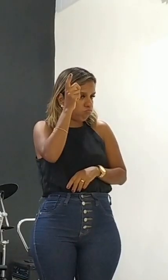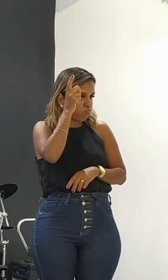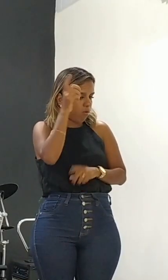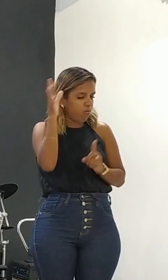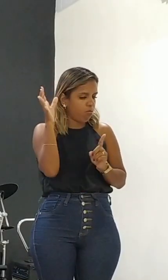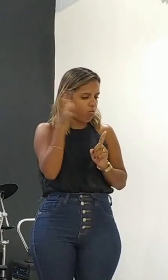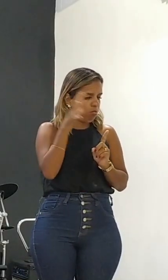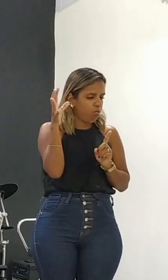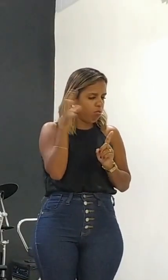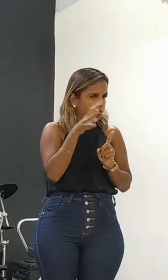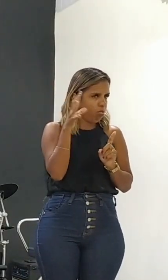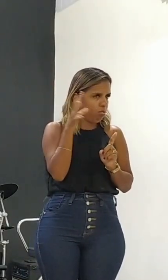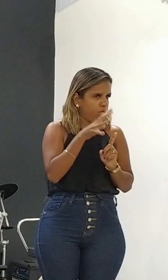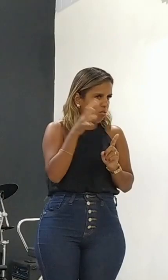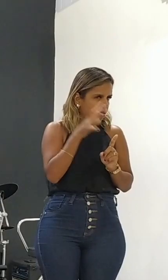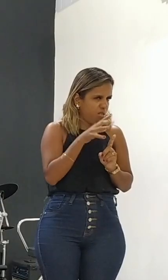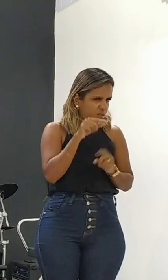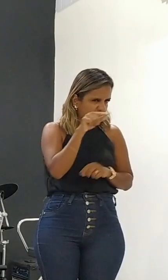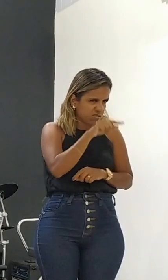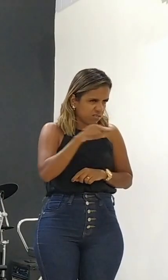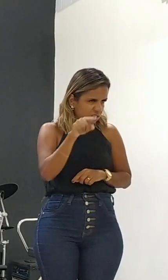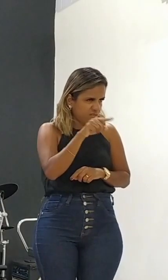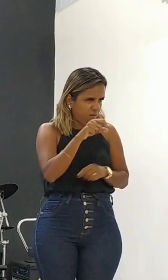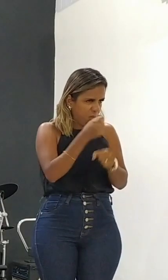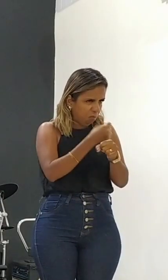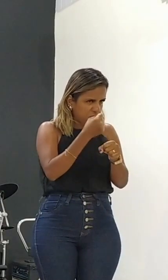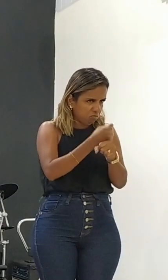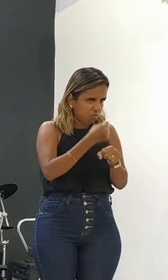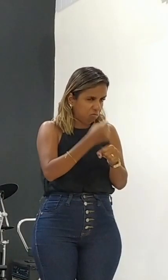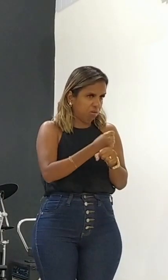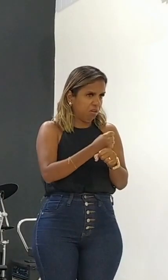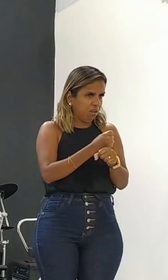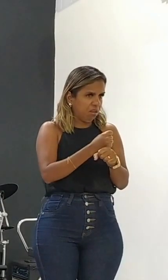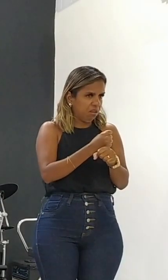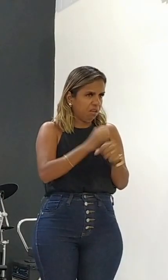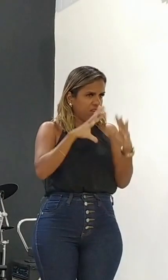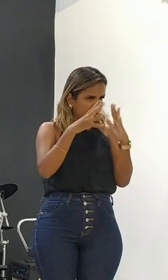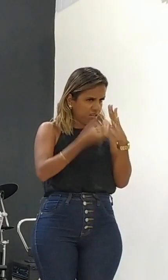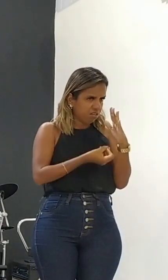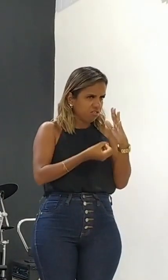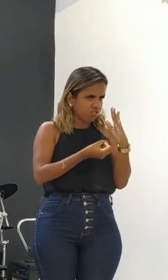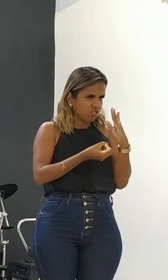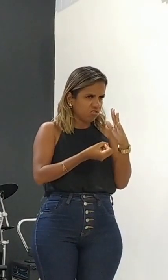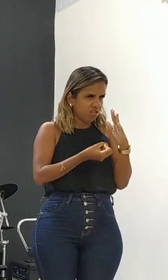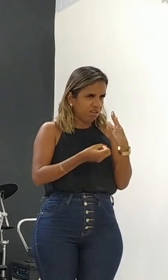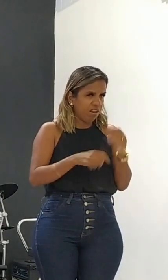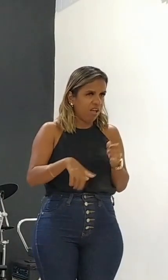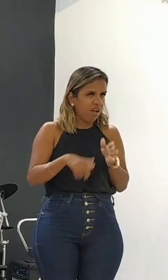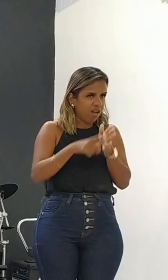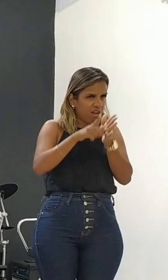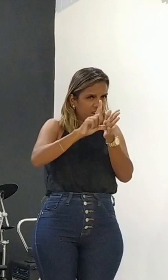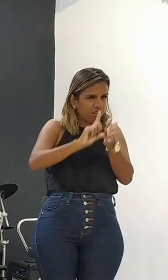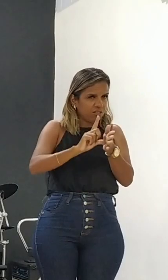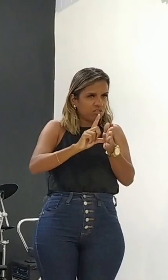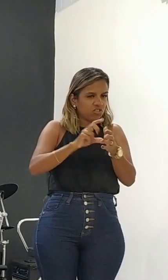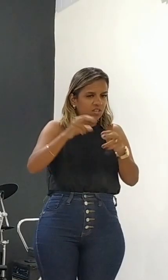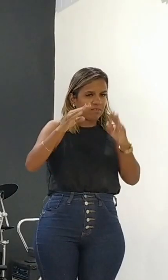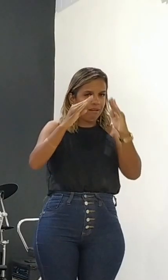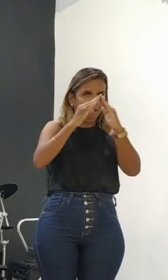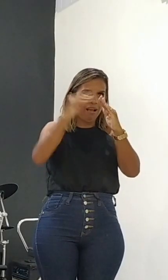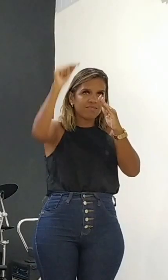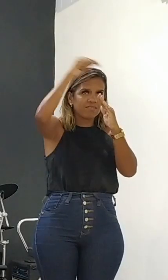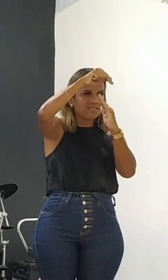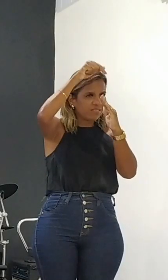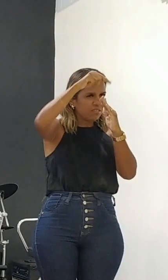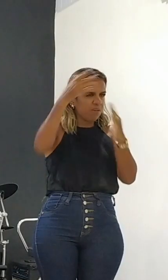vai dizer: vocês vão construir isso aí? São vocês que saíram lá da laje que vão levantar aquela igreja,